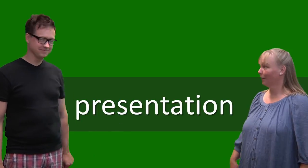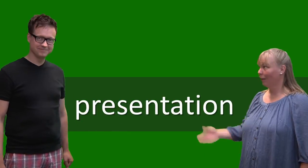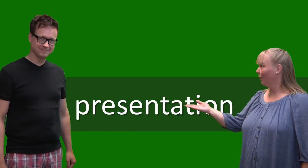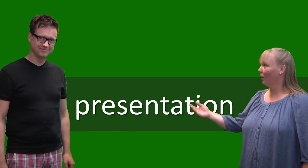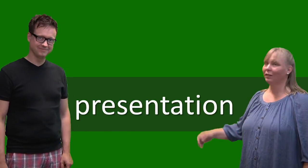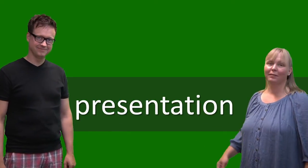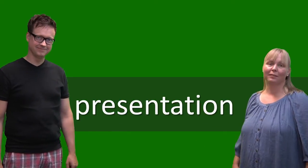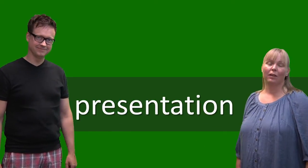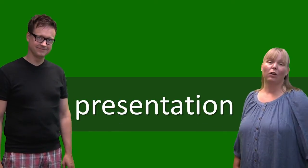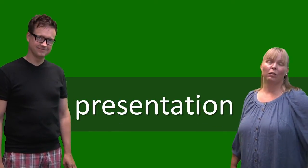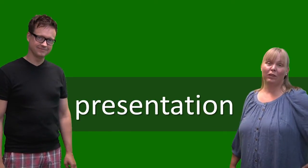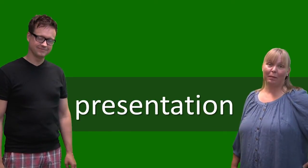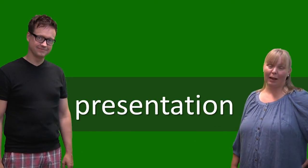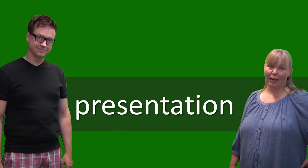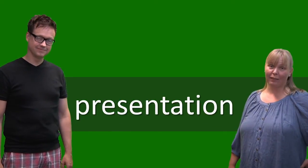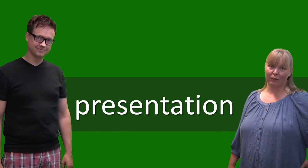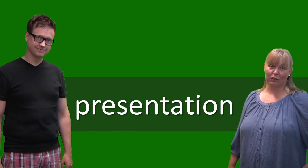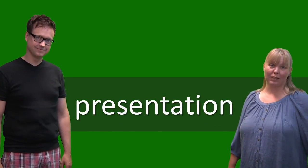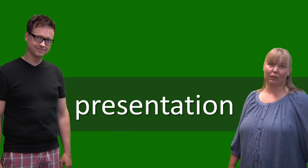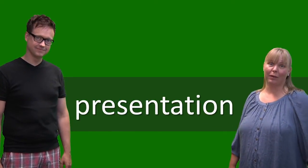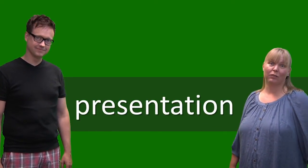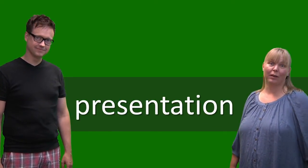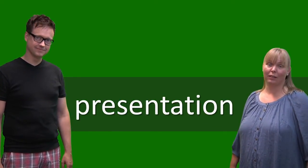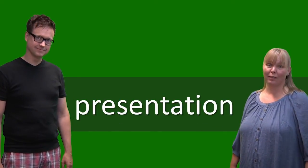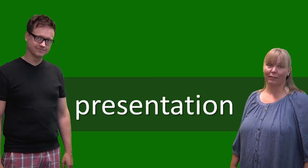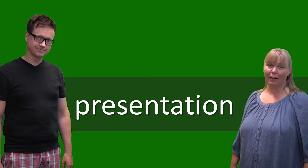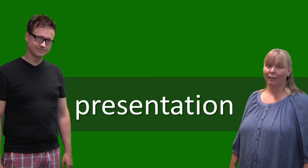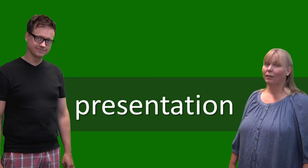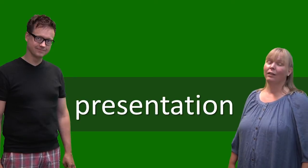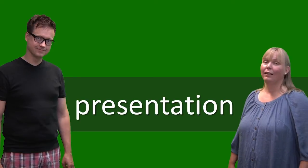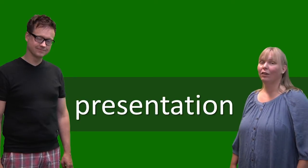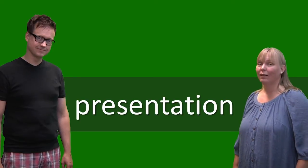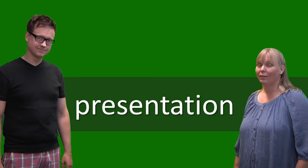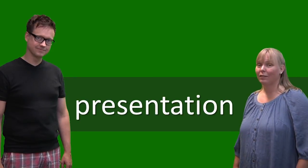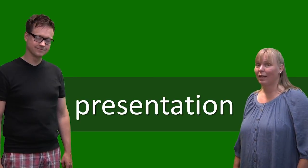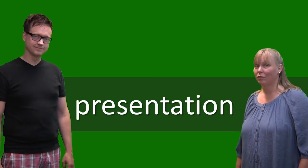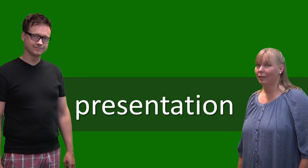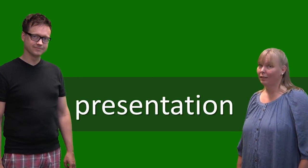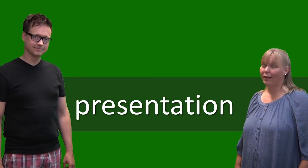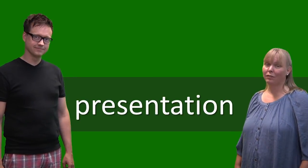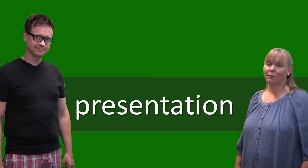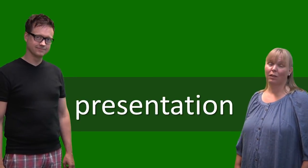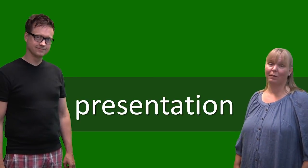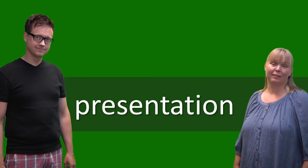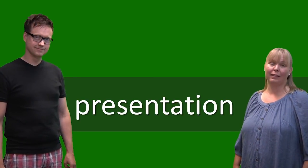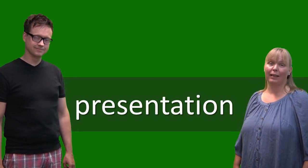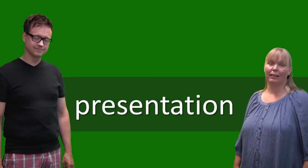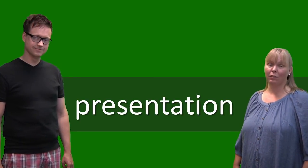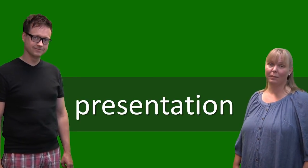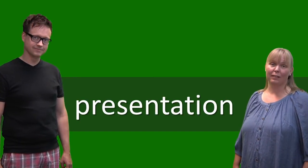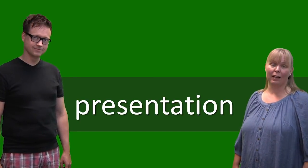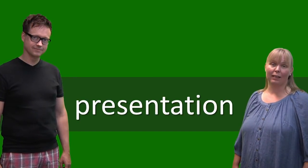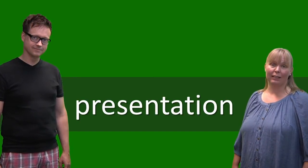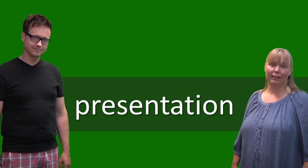Åsa? Ja, och vi jobbar på Lärande Resurscentrum Högskolan Kristianstad. Idag vänder vi oss särskilt till dig som ska presentera